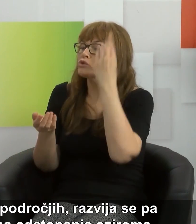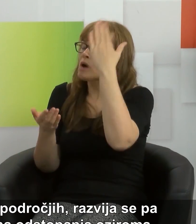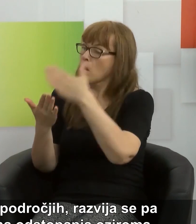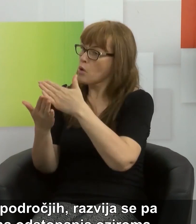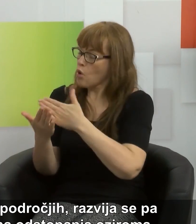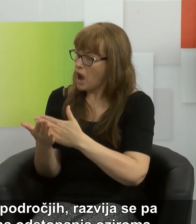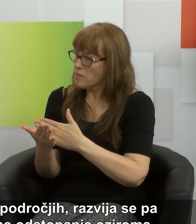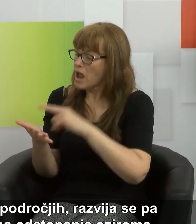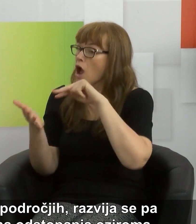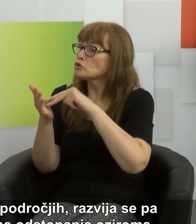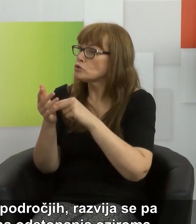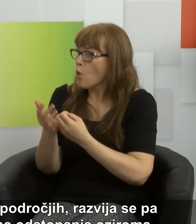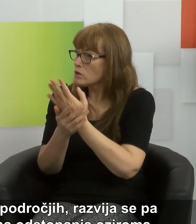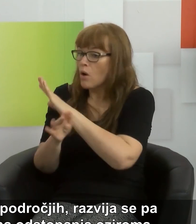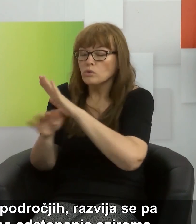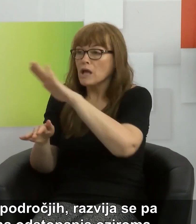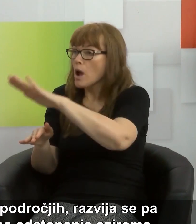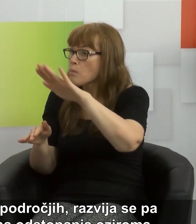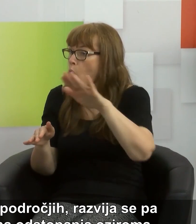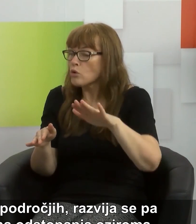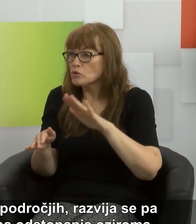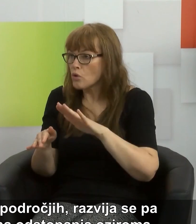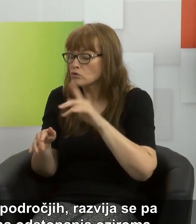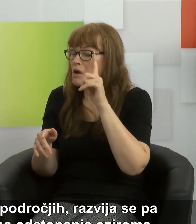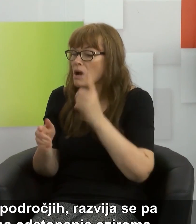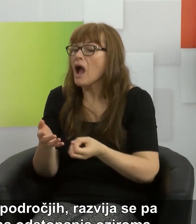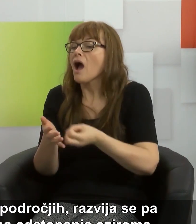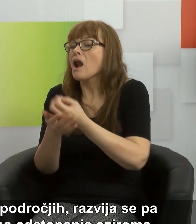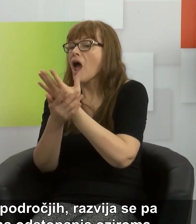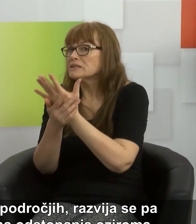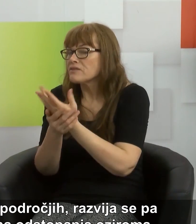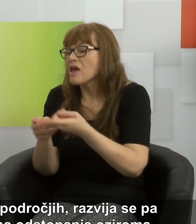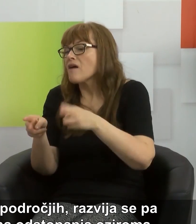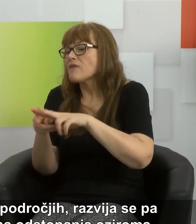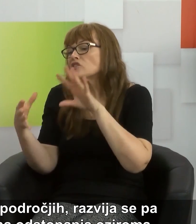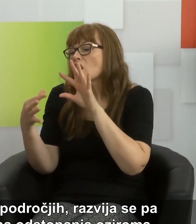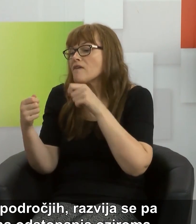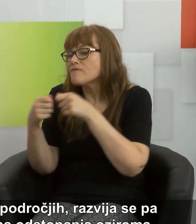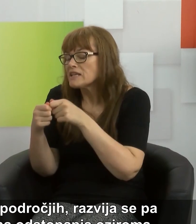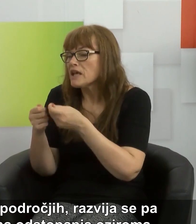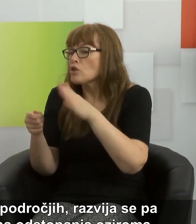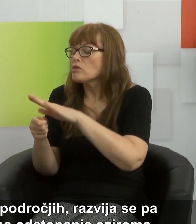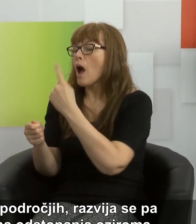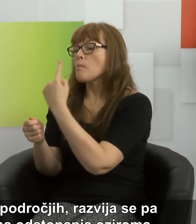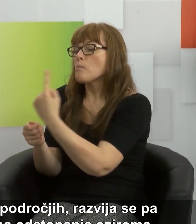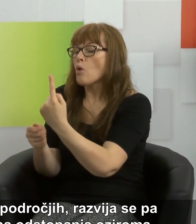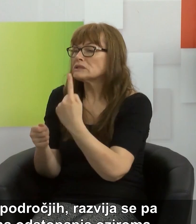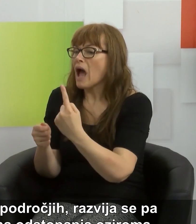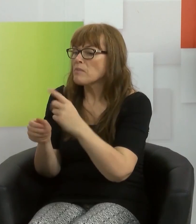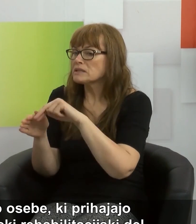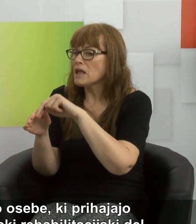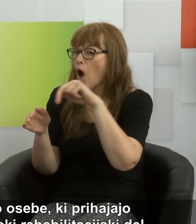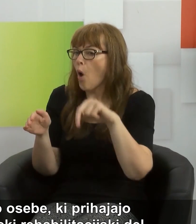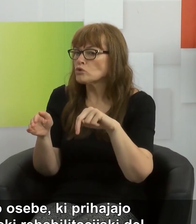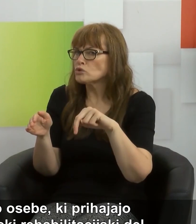Stroka se razvija na vseh področjih, razvija se pa več vezano na posamezna odstopanja